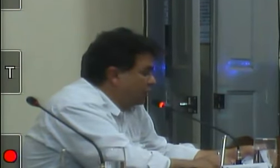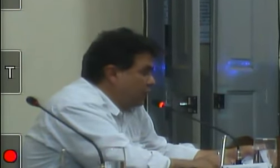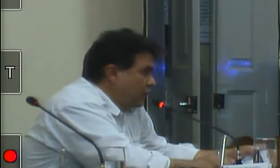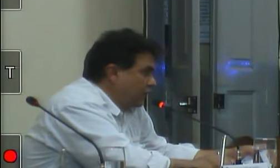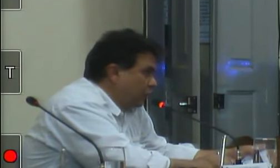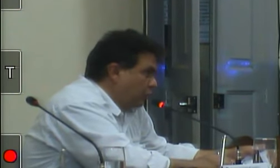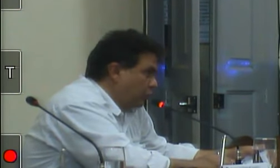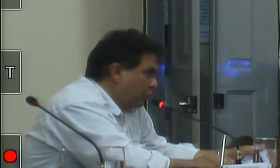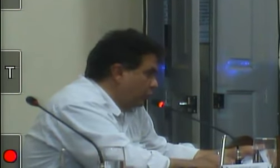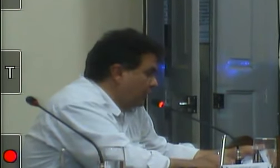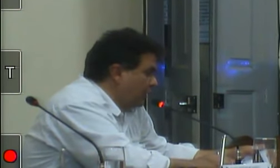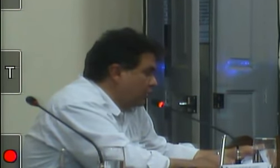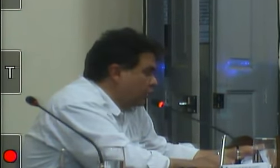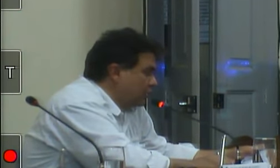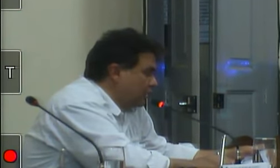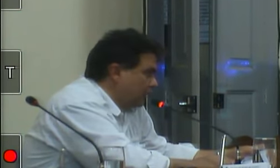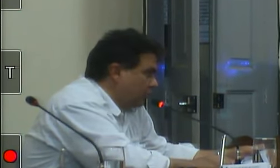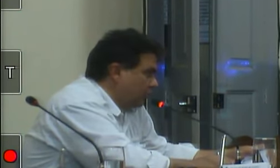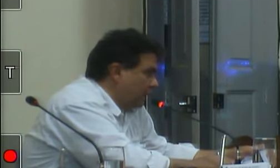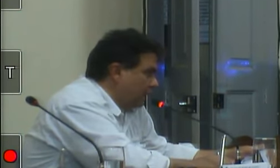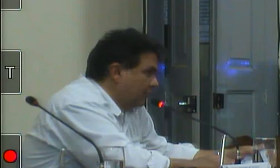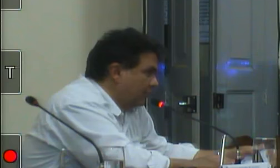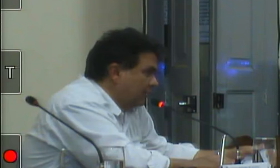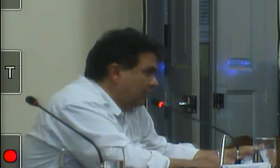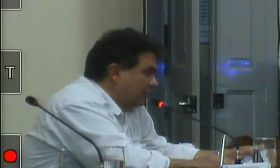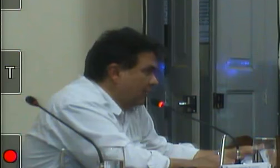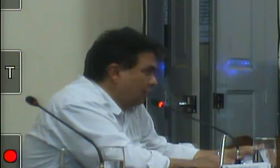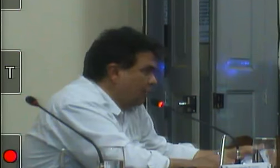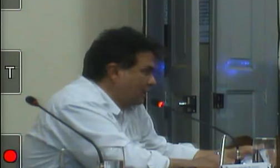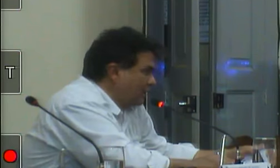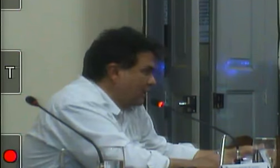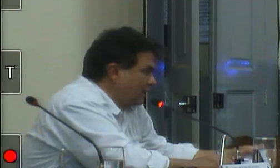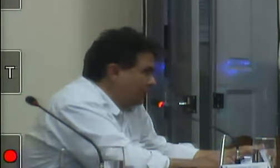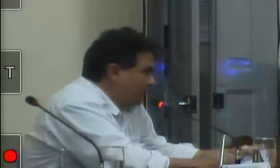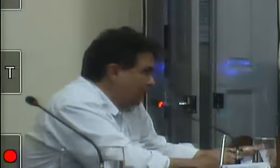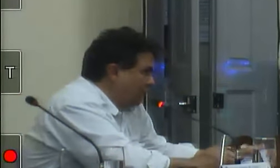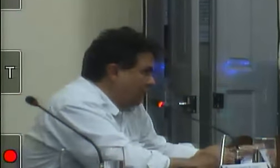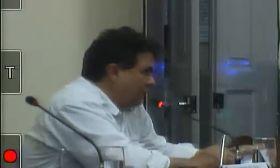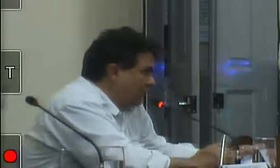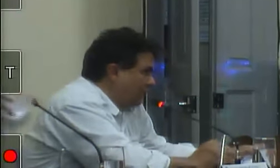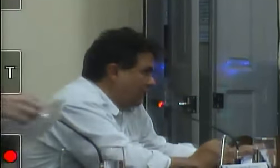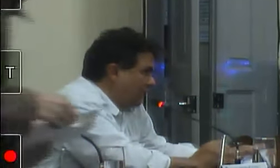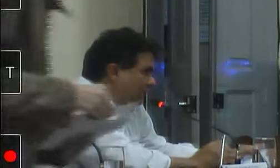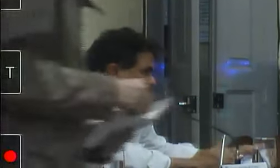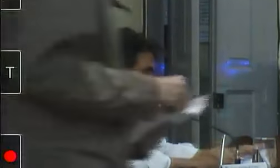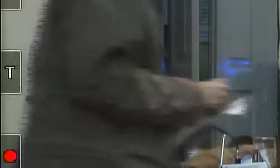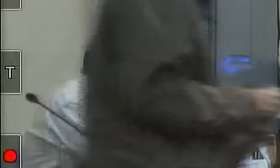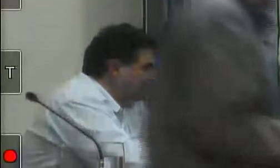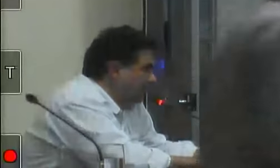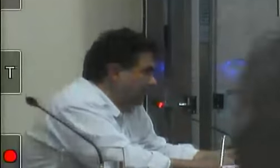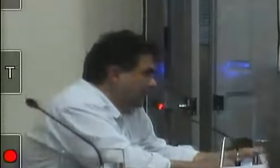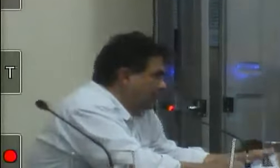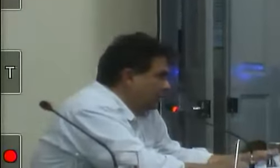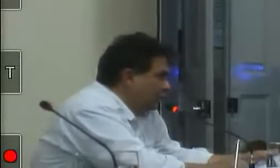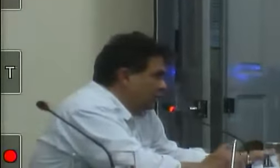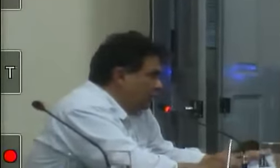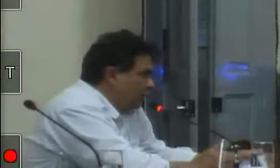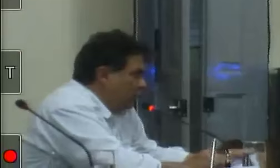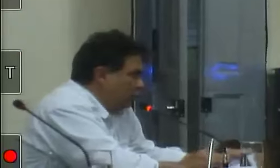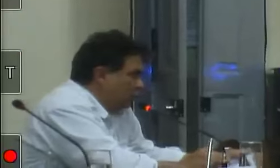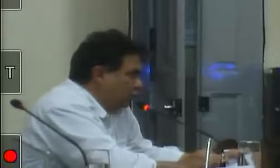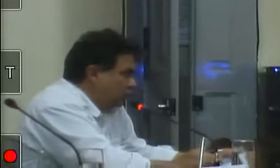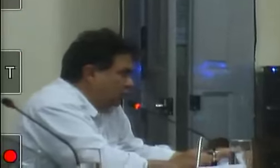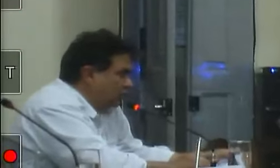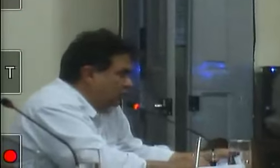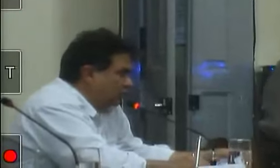59% somente lá do posto da unidade de conservatória? Está um pouco atrasado ainda? O que está... Então,